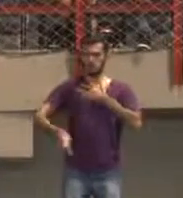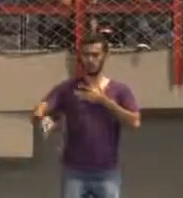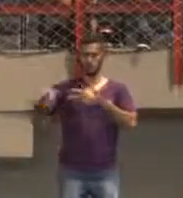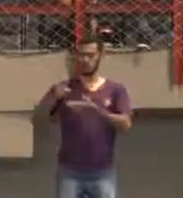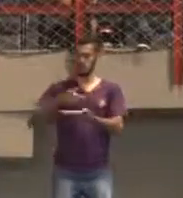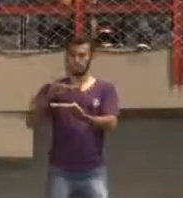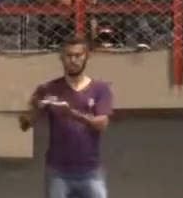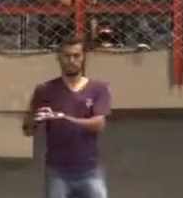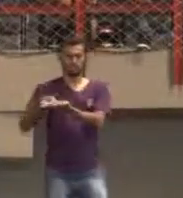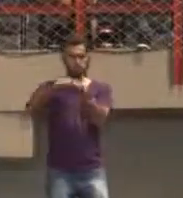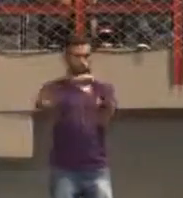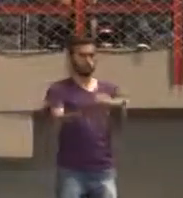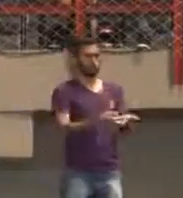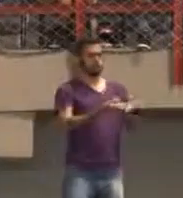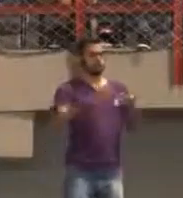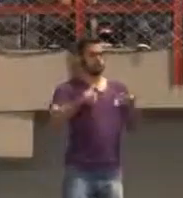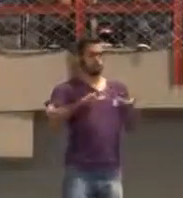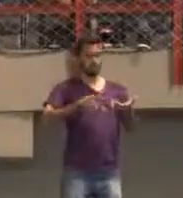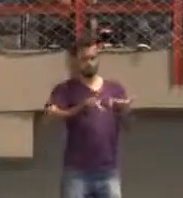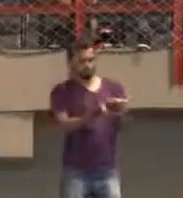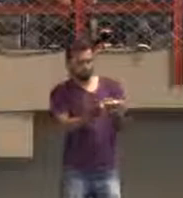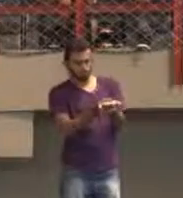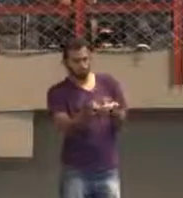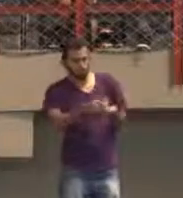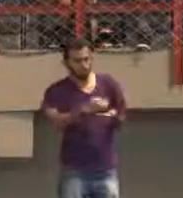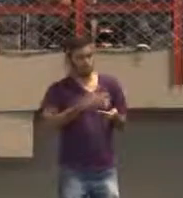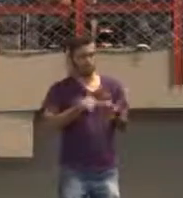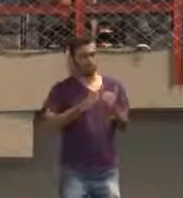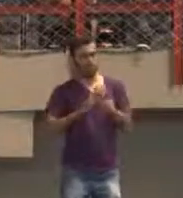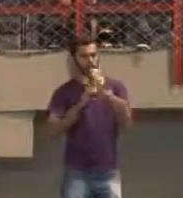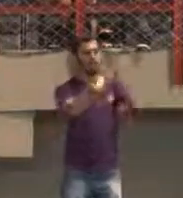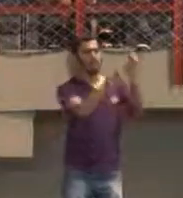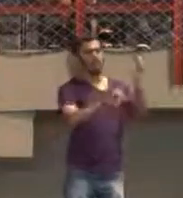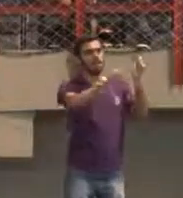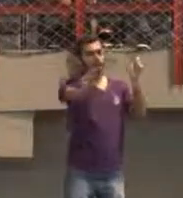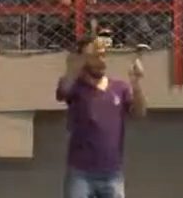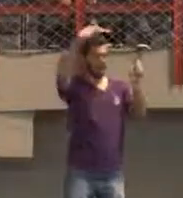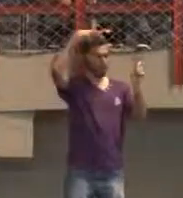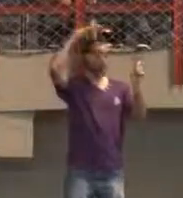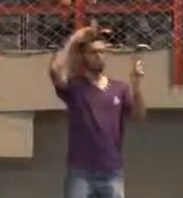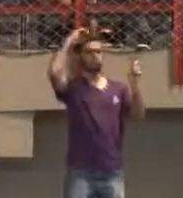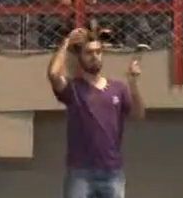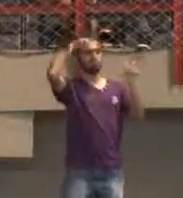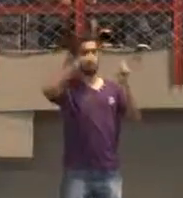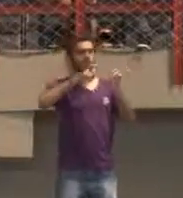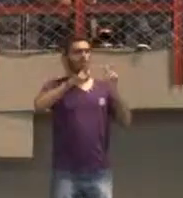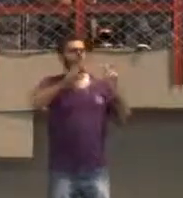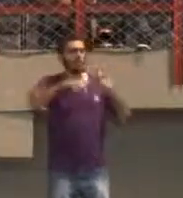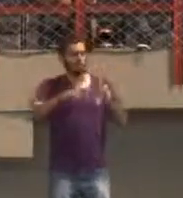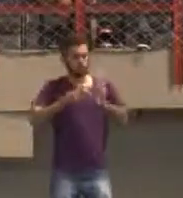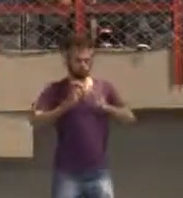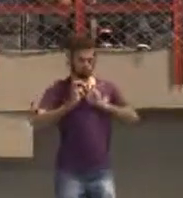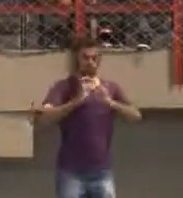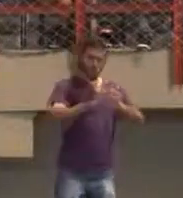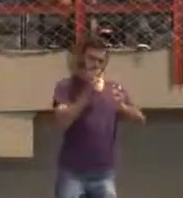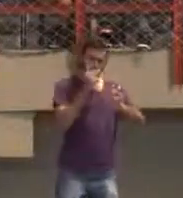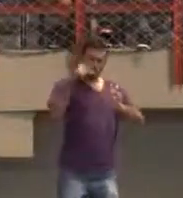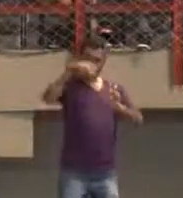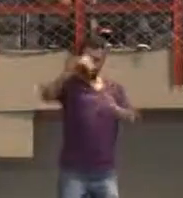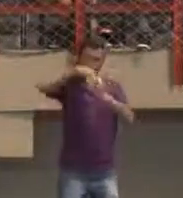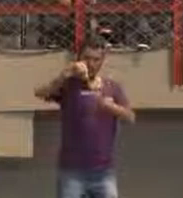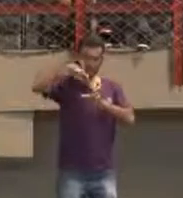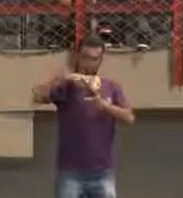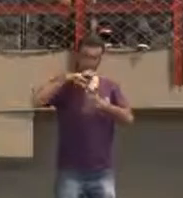colocado dentro de um saco e vão levar para o Espírito Santo no vagão que conduz os animais, para